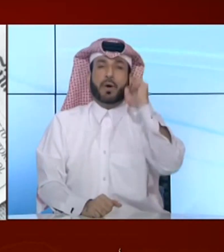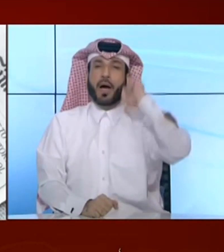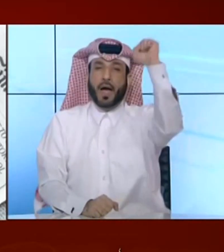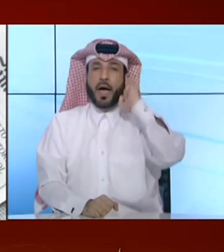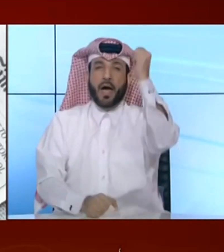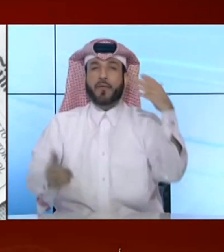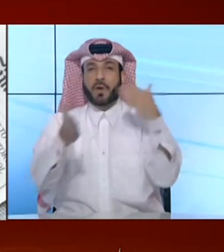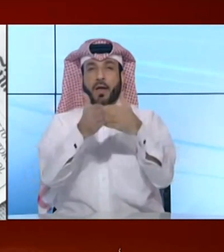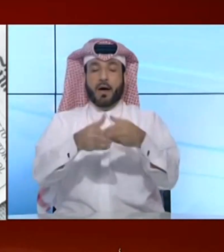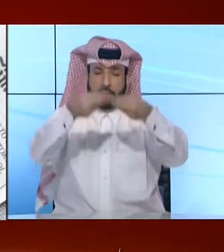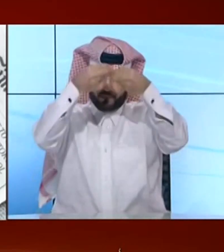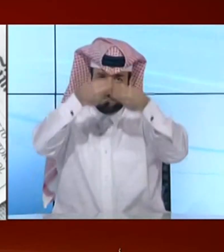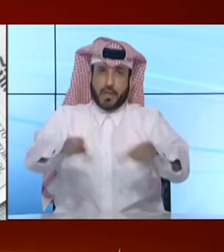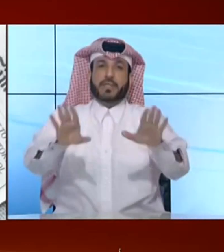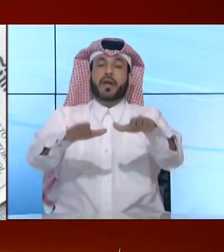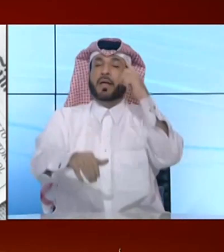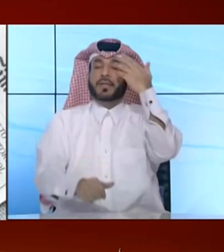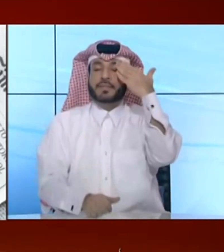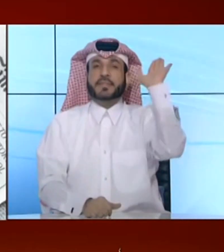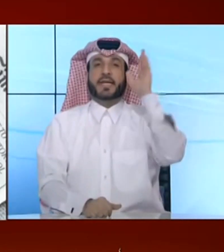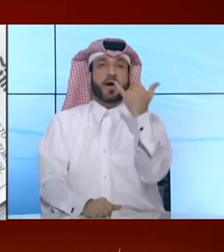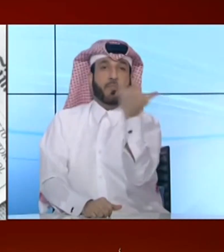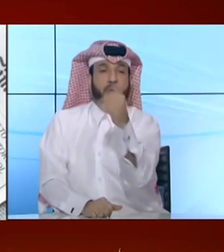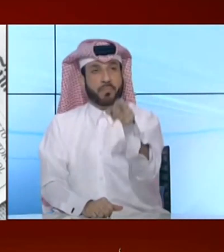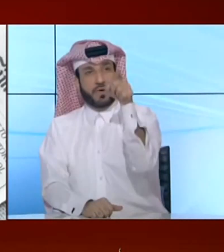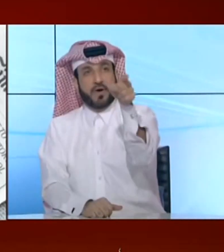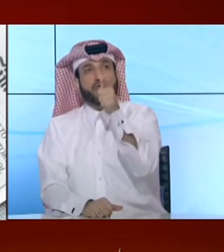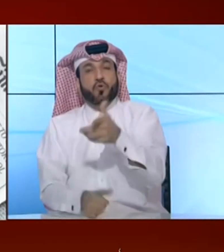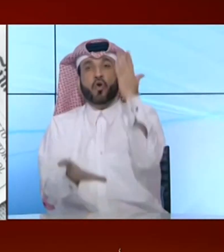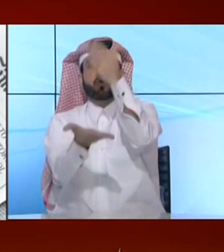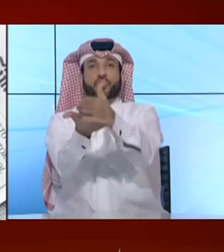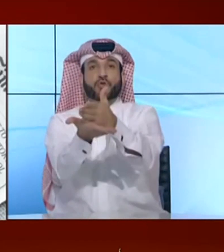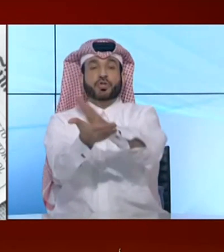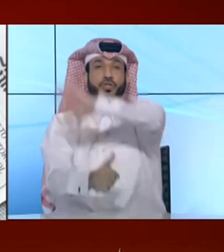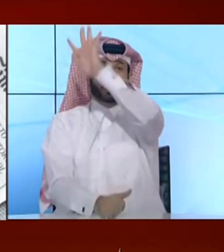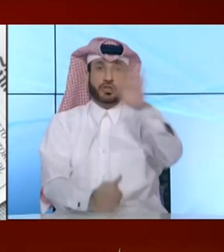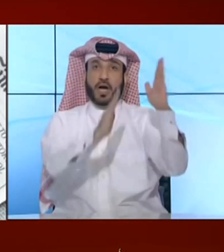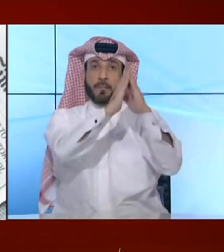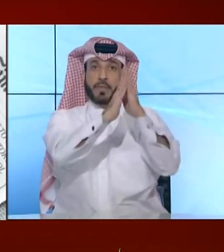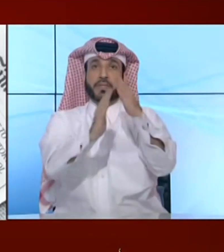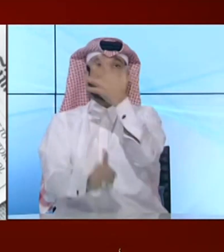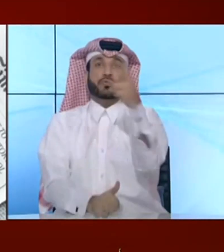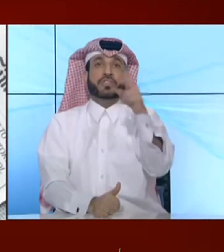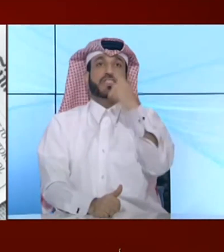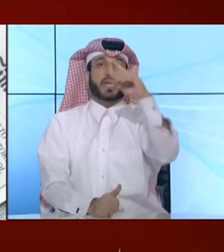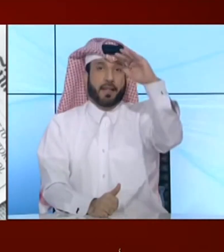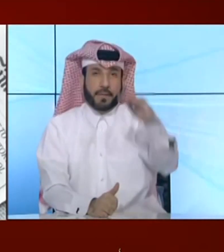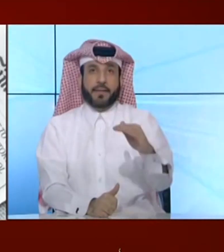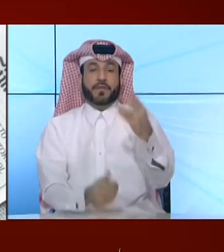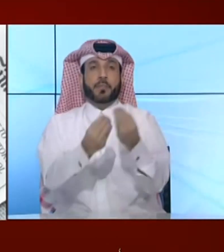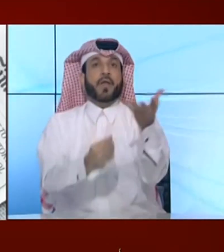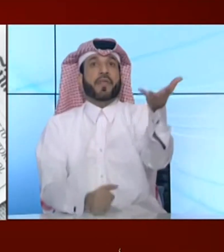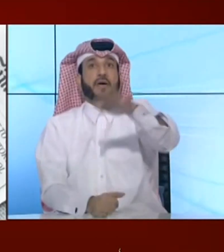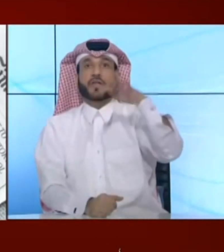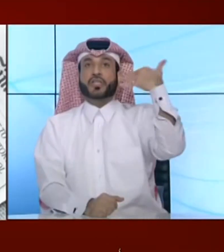الاضطرابات واوضحت الصحيفه ان نصف سكان مصر تحت سن 25 عاما وكثير من